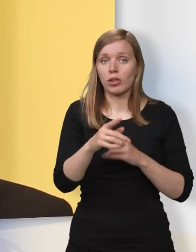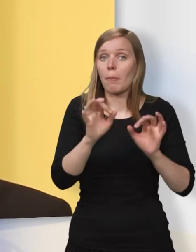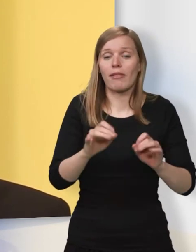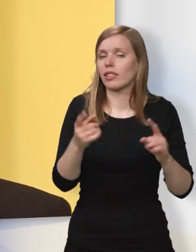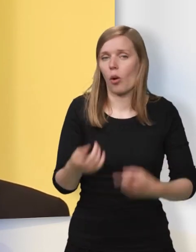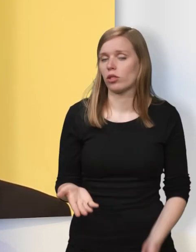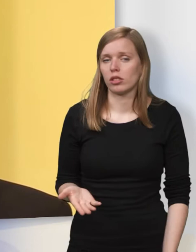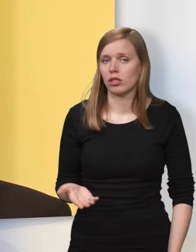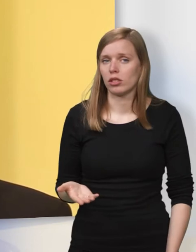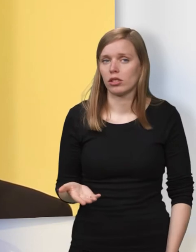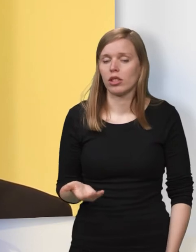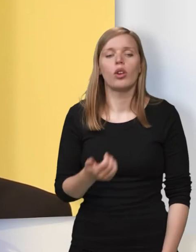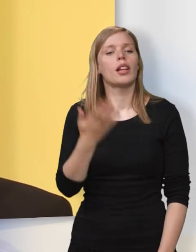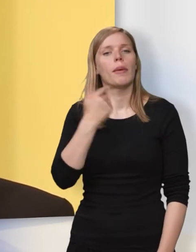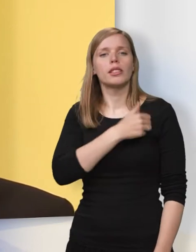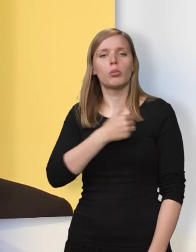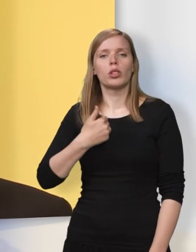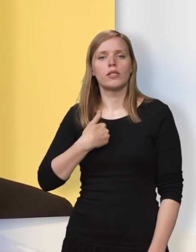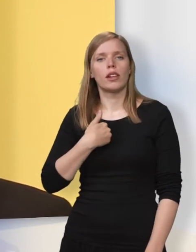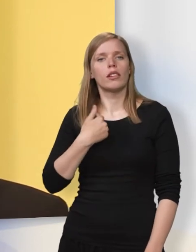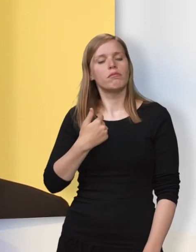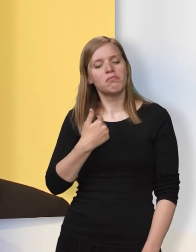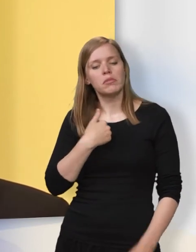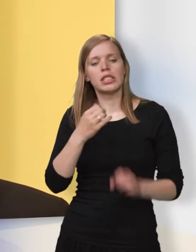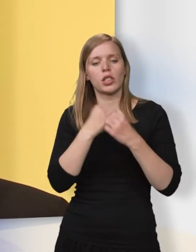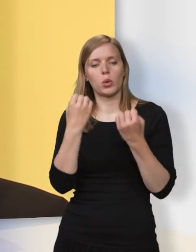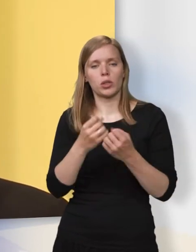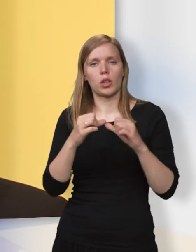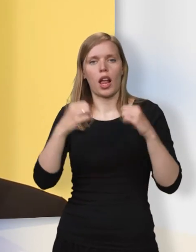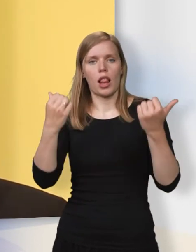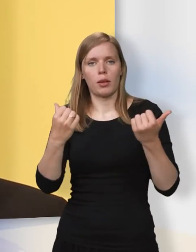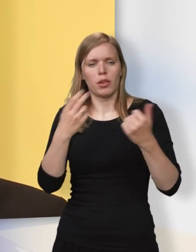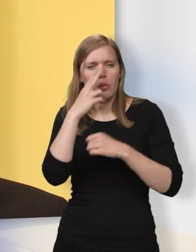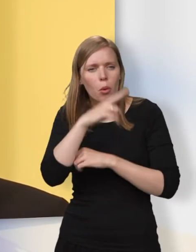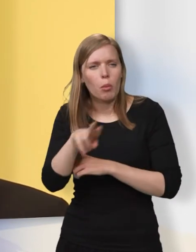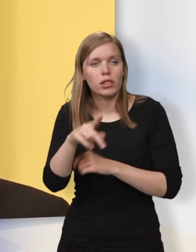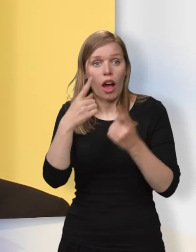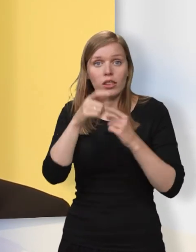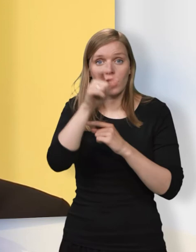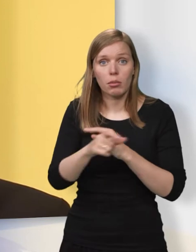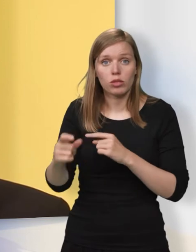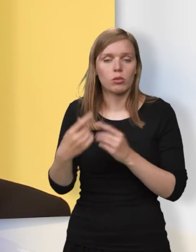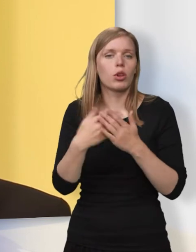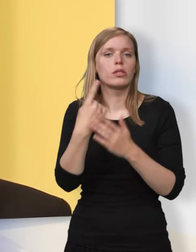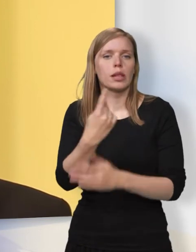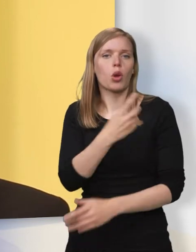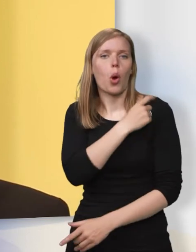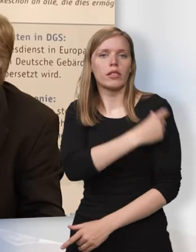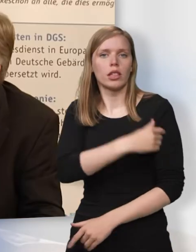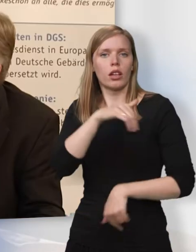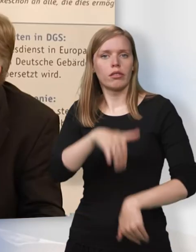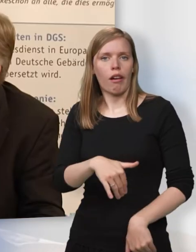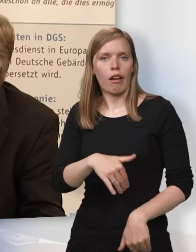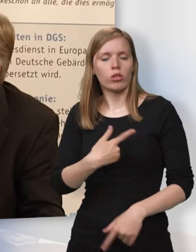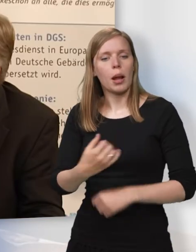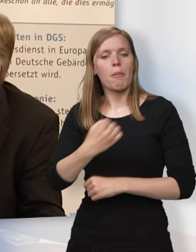der Bundeswehrsituation erlebt, da hat es mir hier gestanden, wenn andere Macht ausüben, nur weil sie da ein